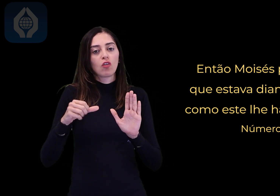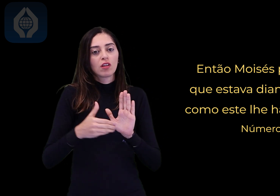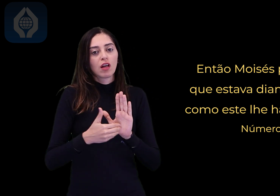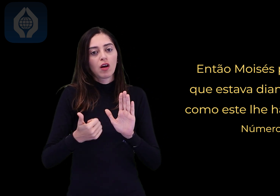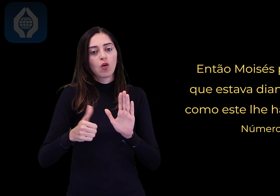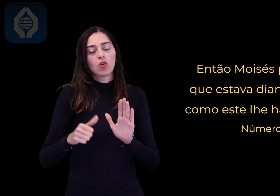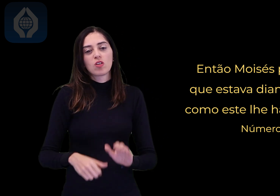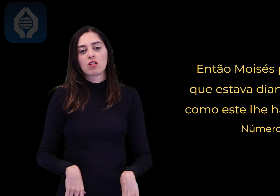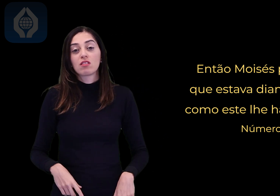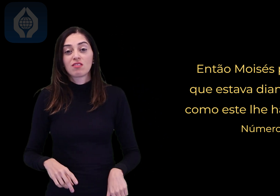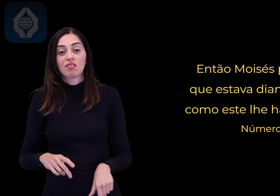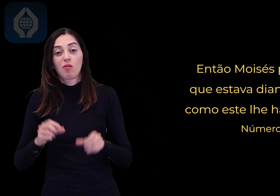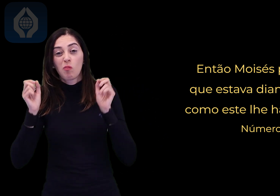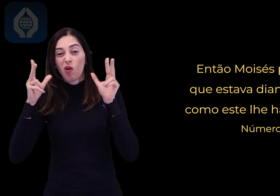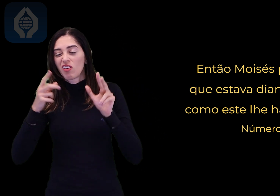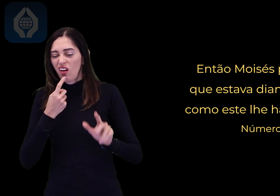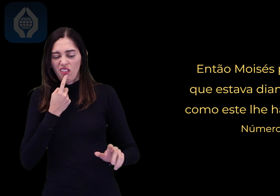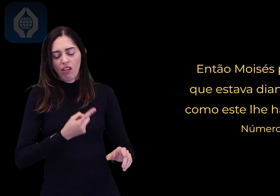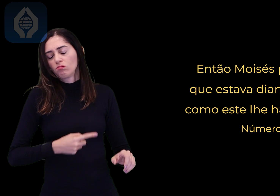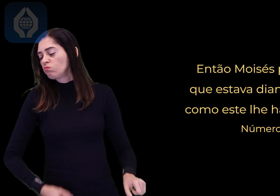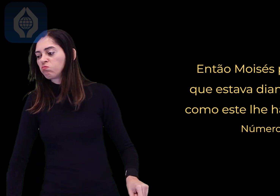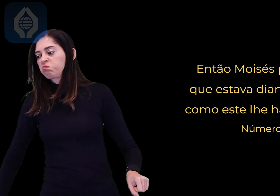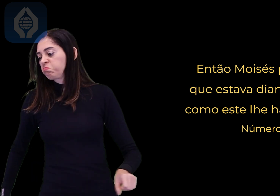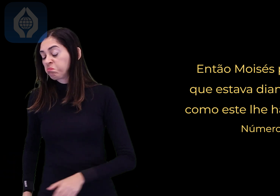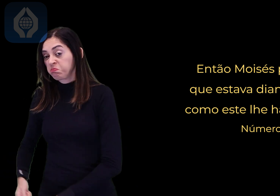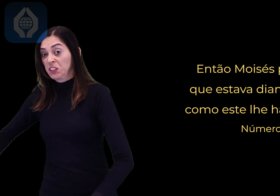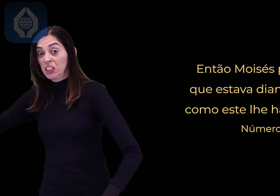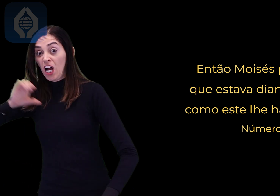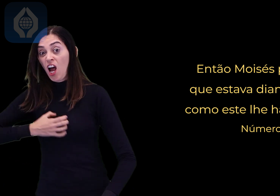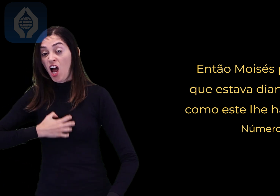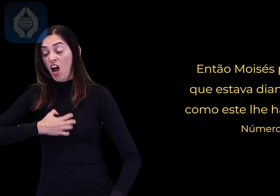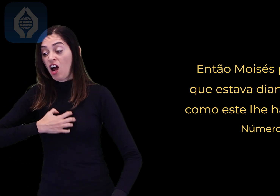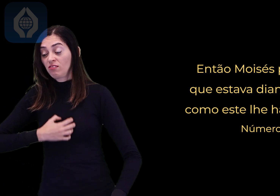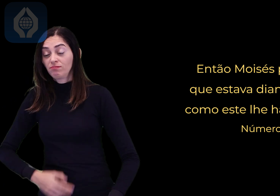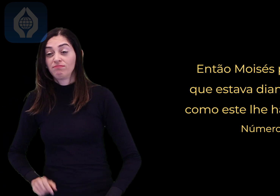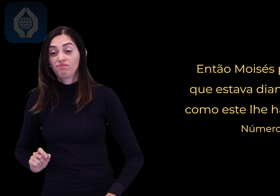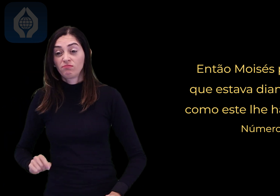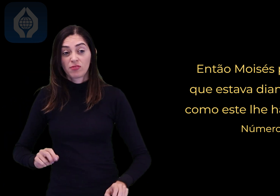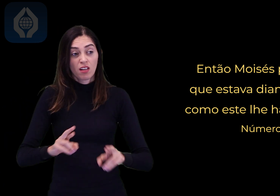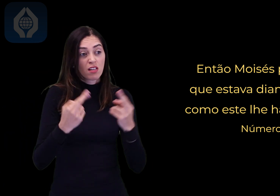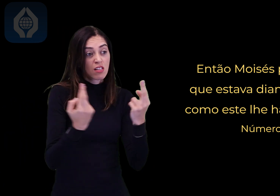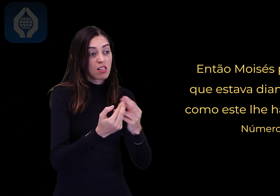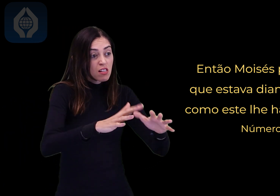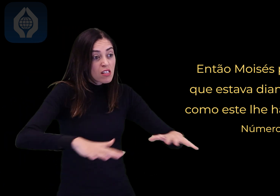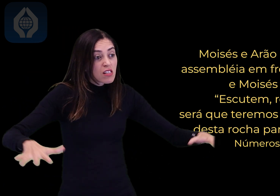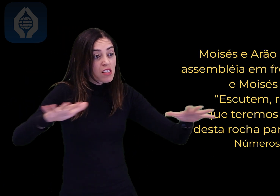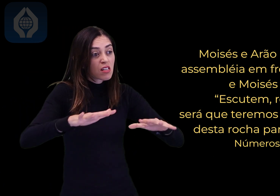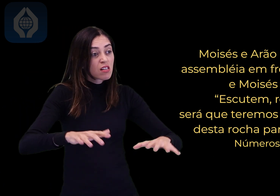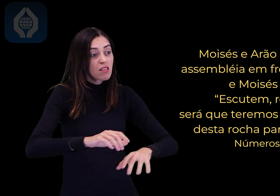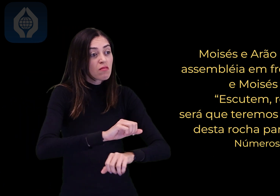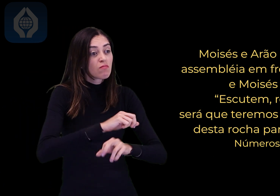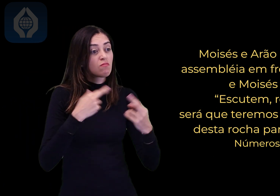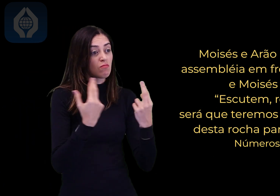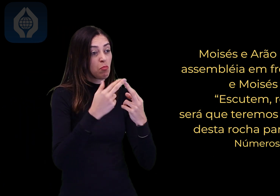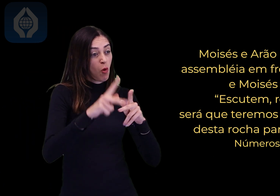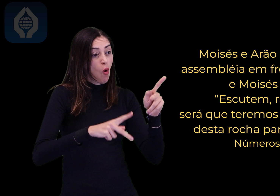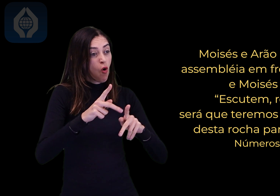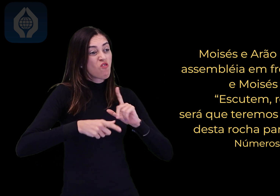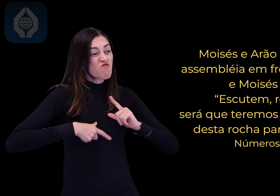11. Então Moisés pegou a vara que estava diante do Senhor, como este lhe havia ordenado. Moisés e Arão reuniram a assembleia em